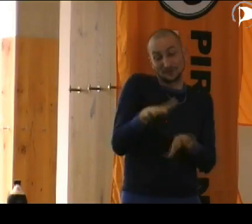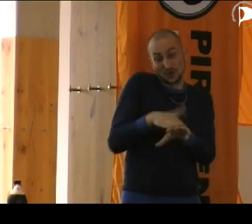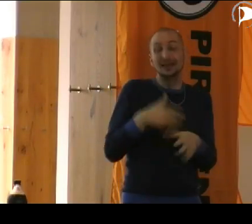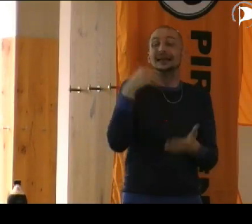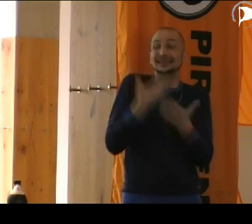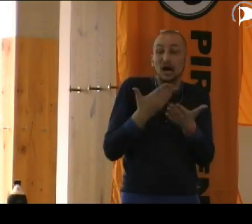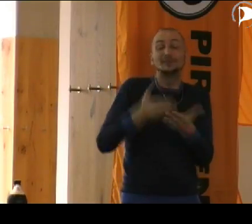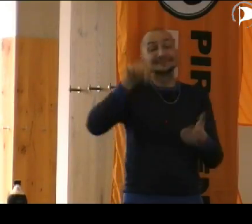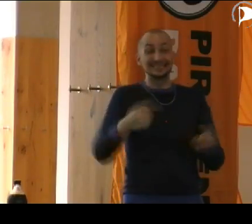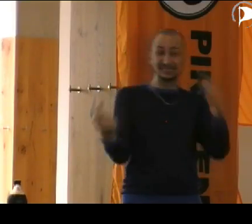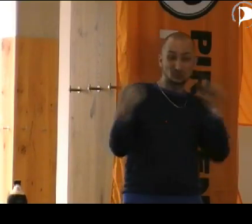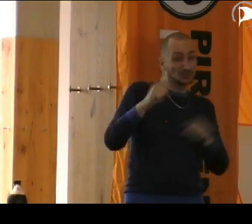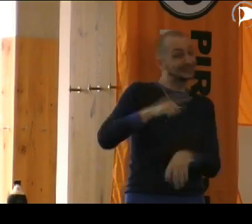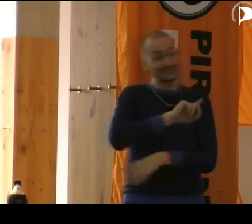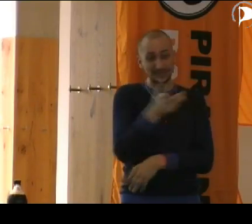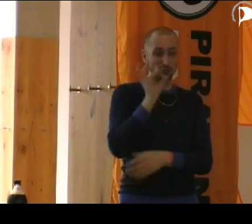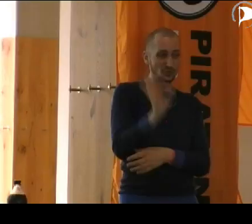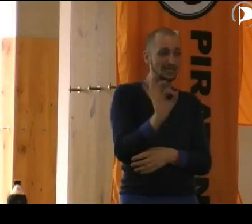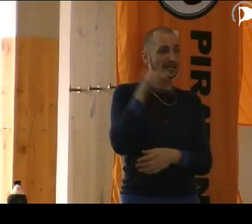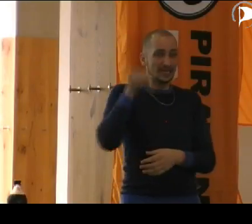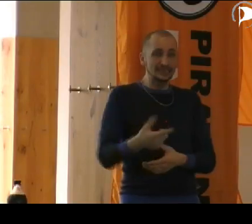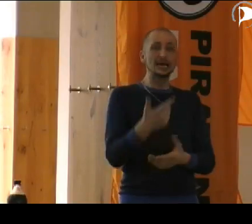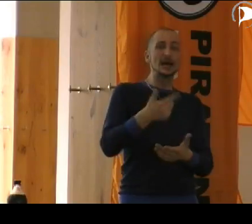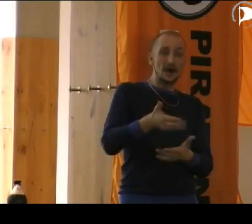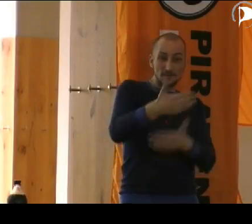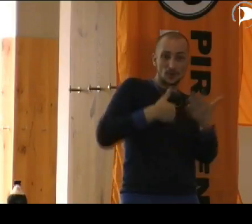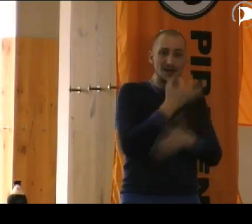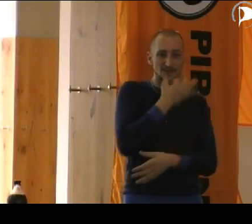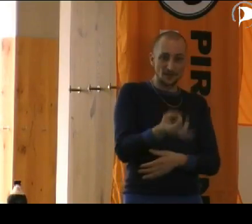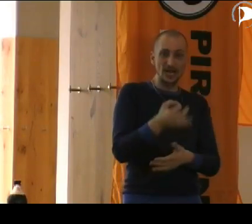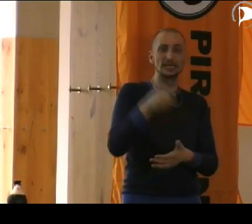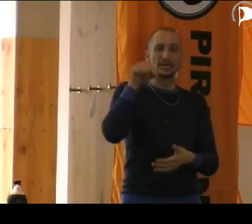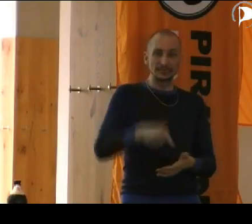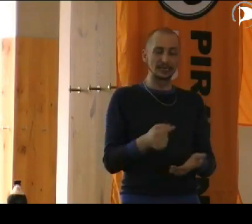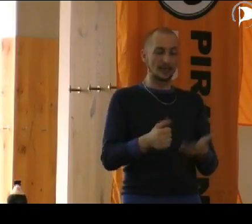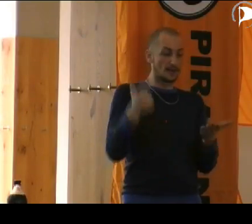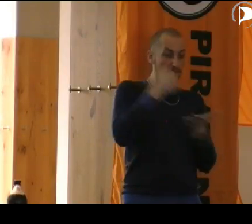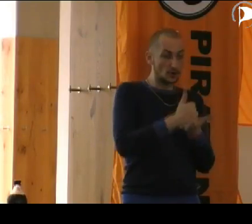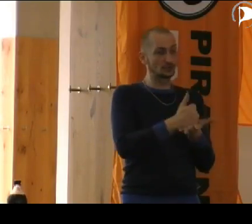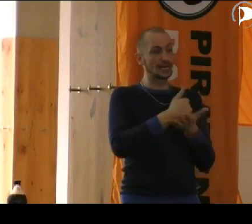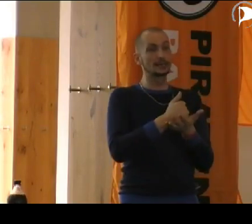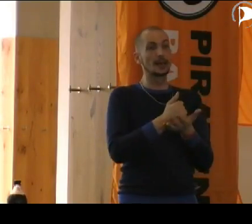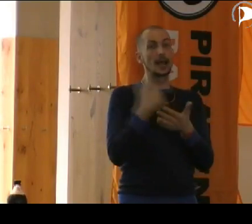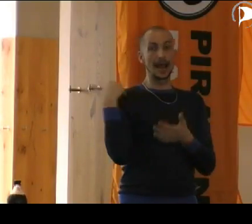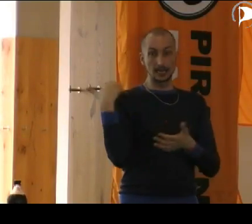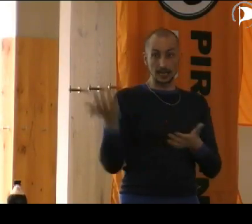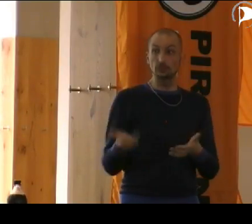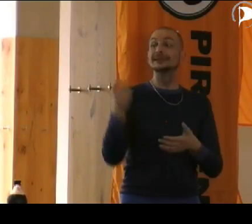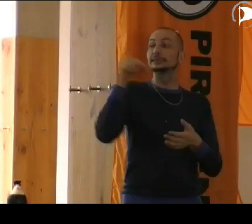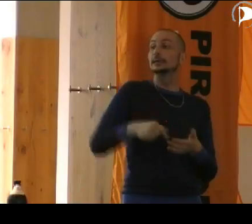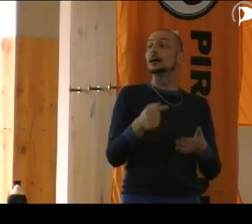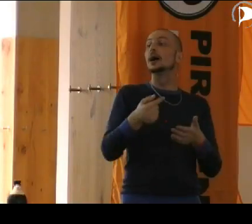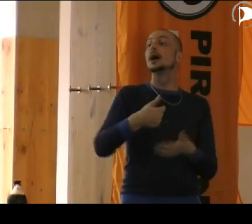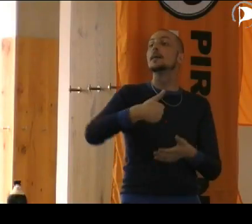diskussion an der stelle auch gar keinen sinn ich habe vorhin gefragt und wir den pott entlassen ist und es gab sehr deutlich die mehrheit der tür